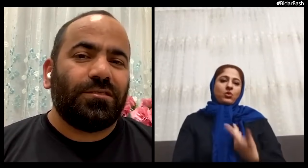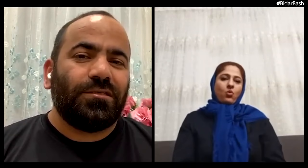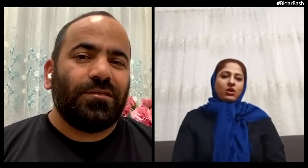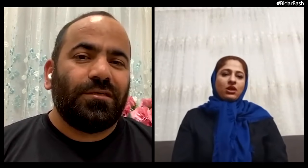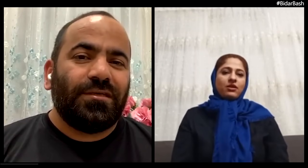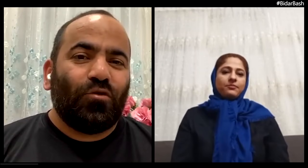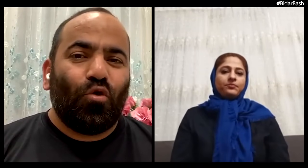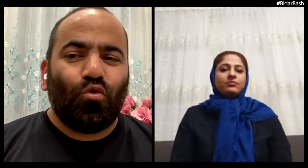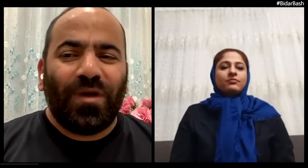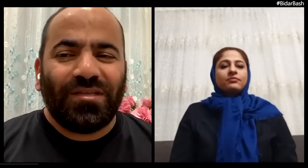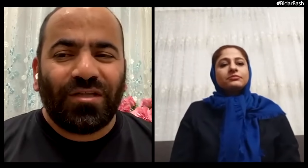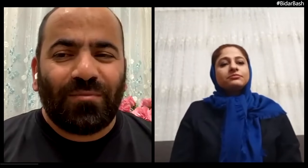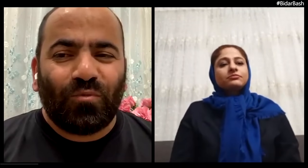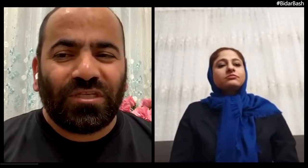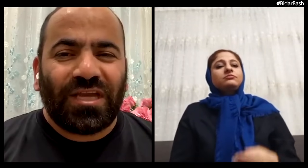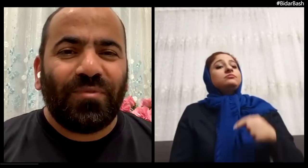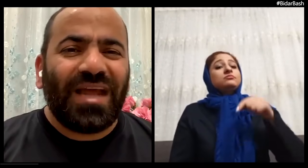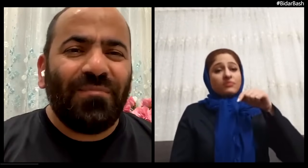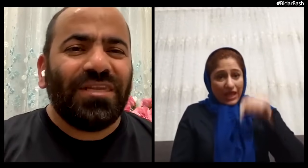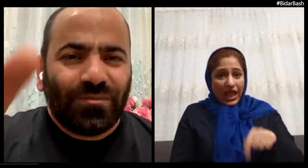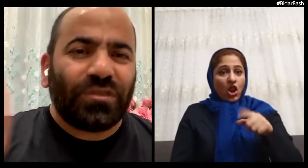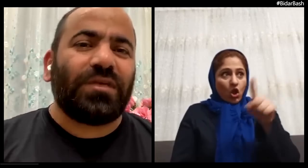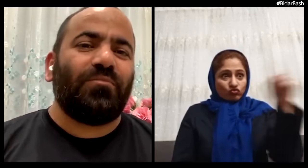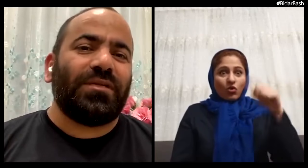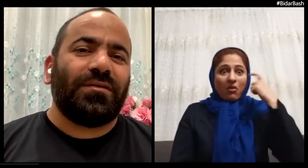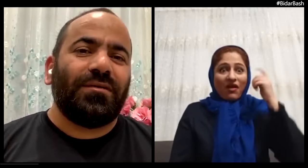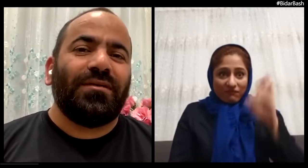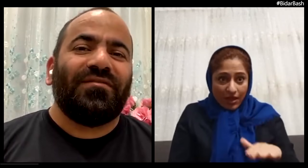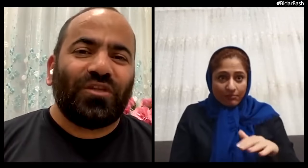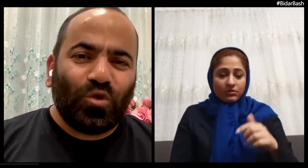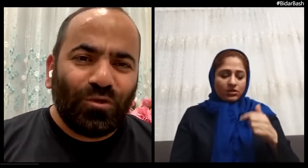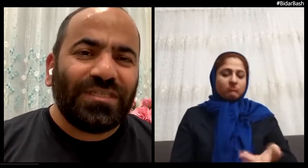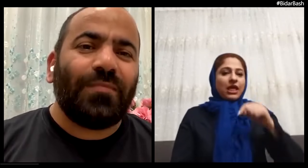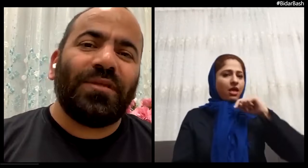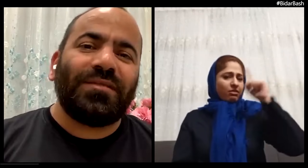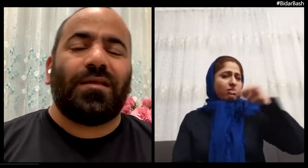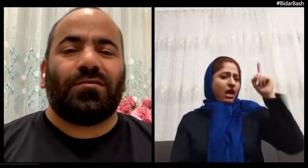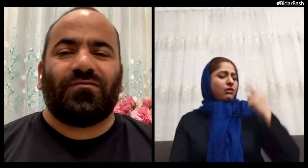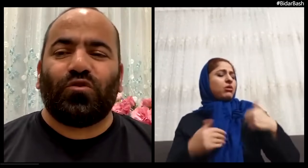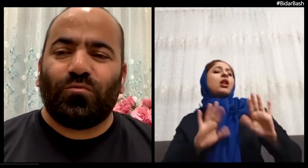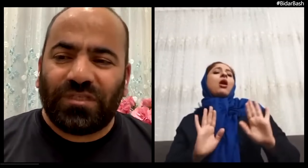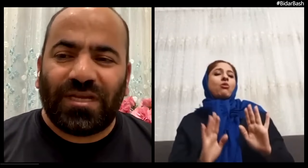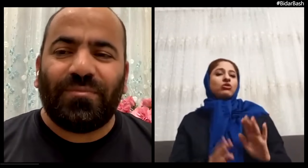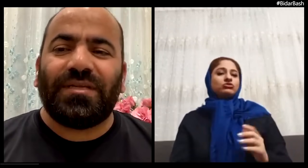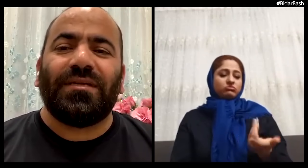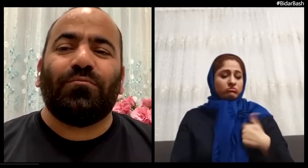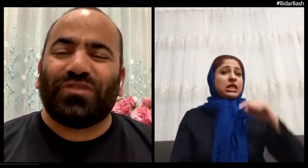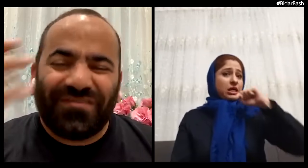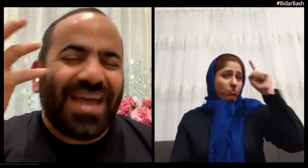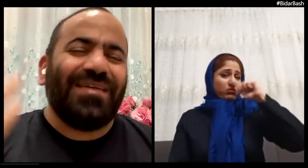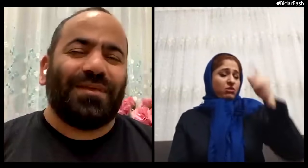نشی. عقوبت آدم متکبر همینه که متکبره، و چون متکبره تنهاست، و چون